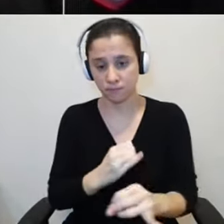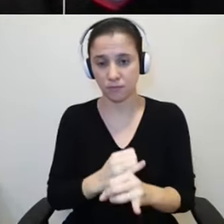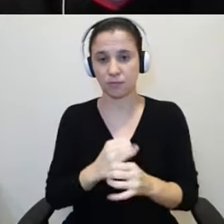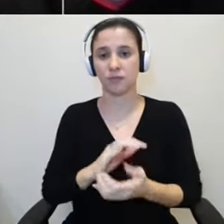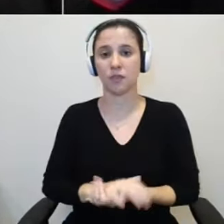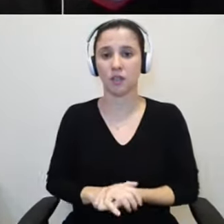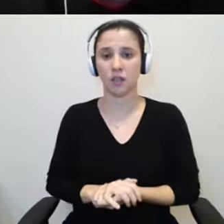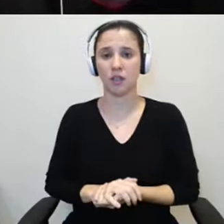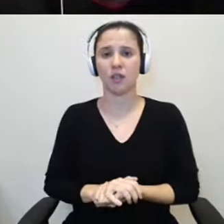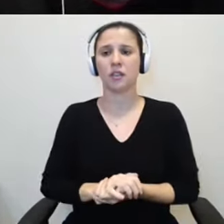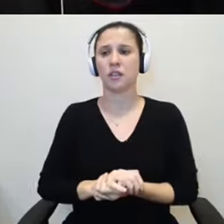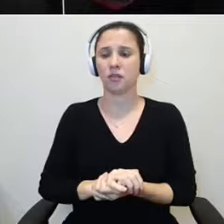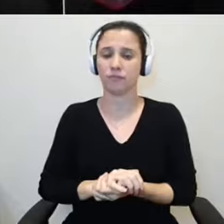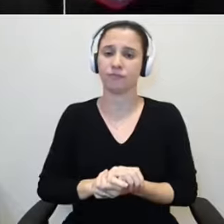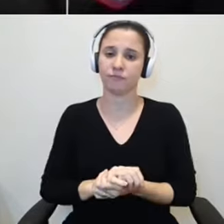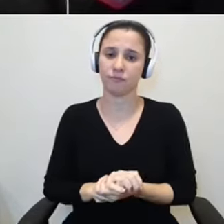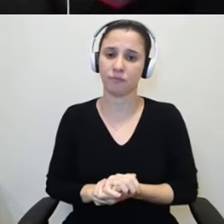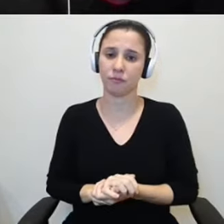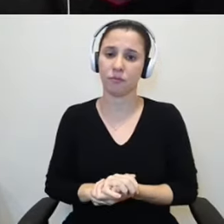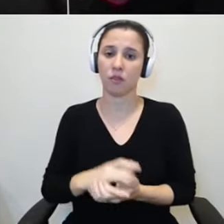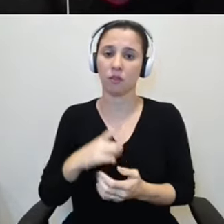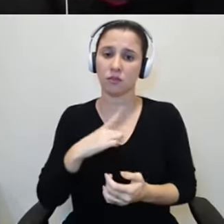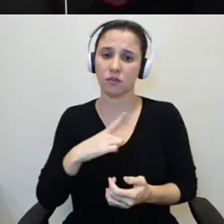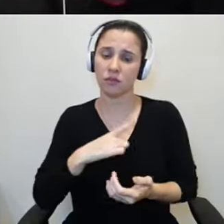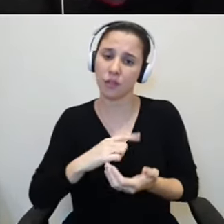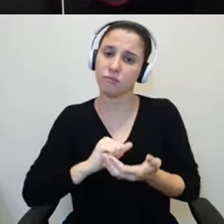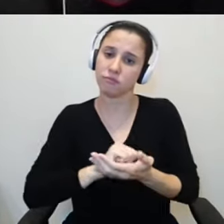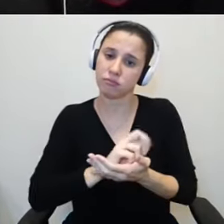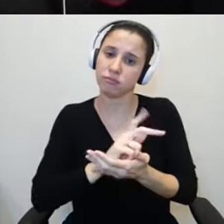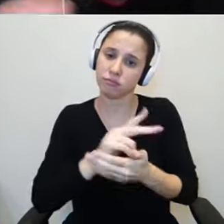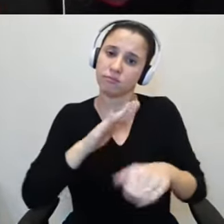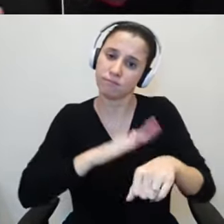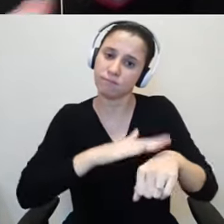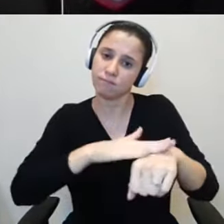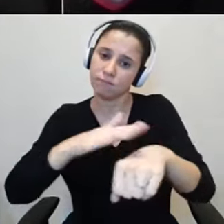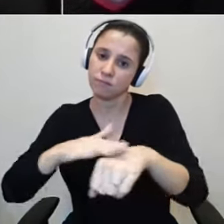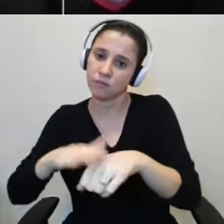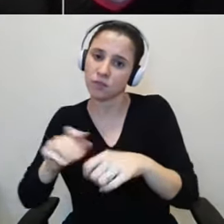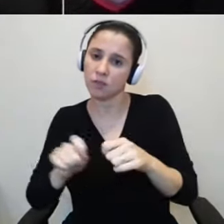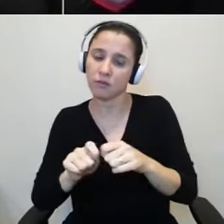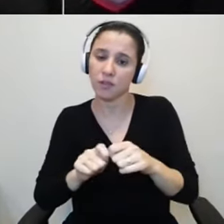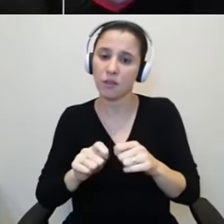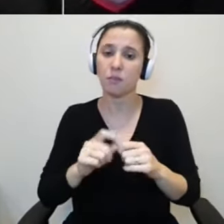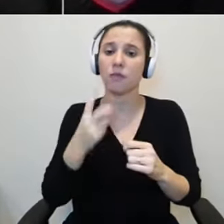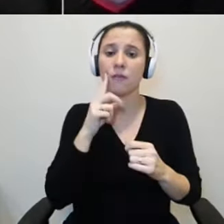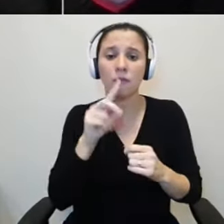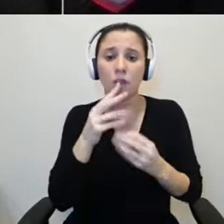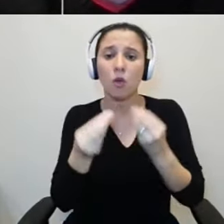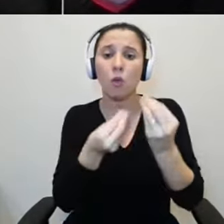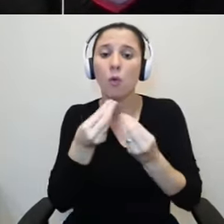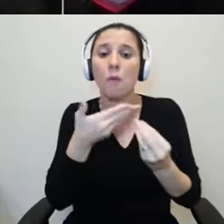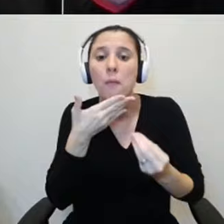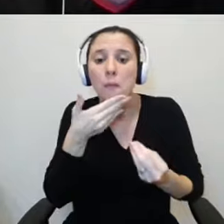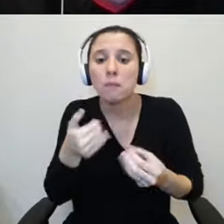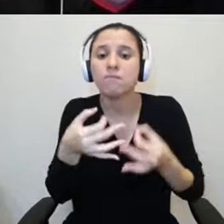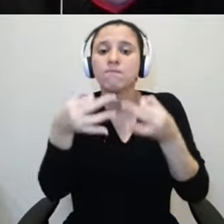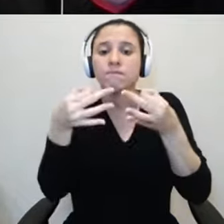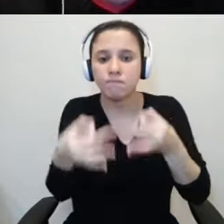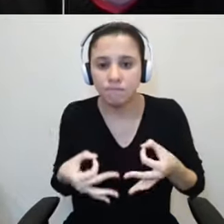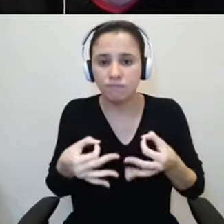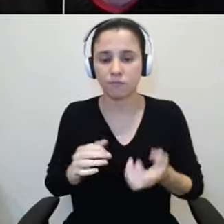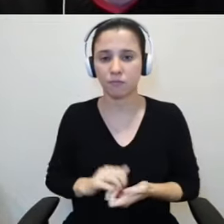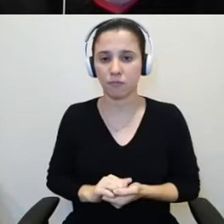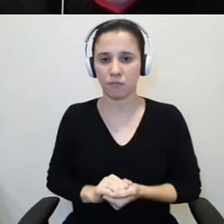essa proposta da melhor maneira possível. Então, depois dessas adequações,